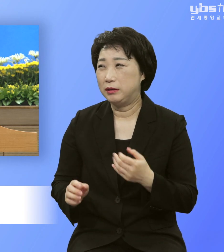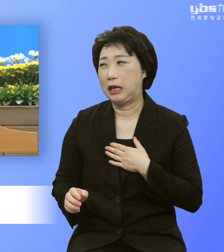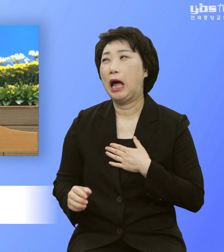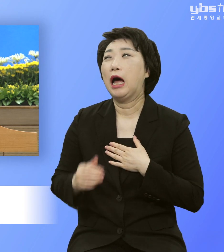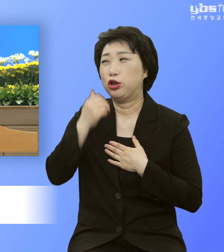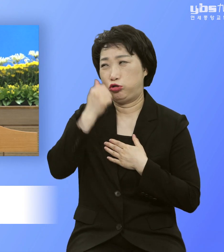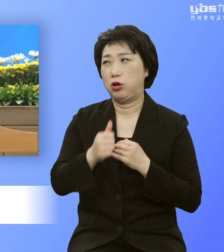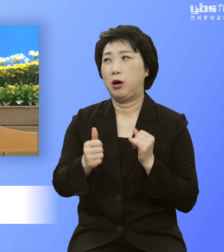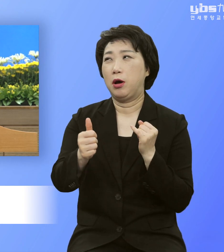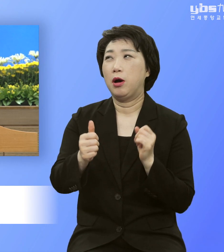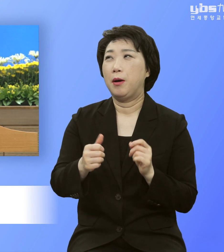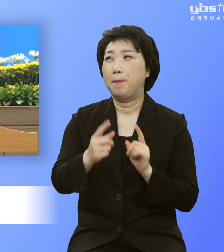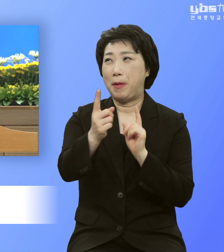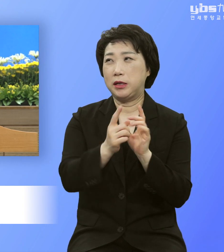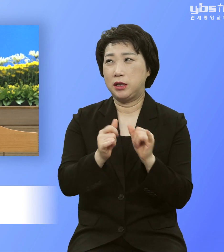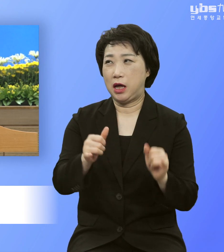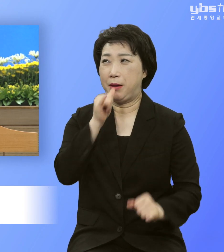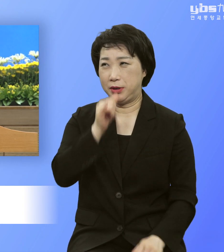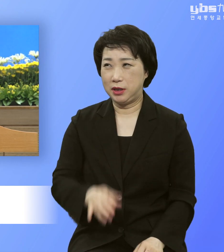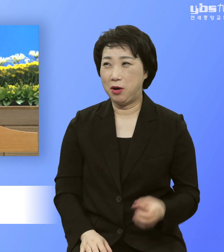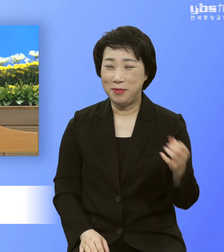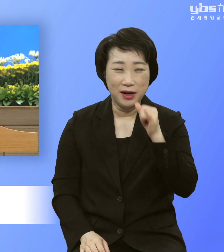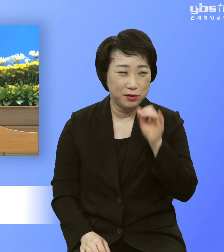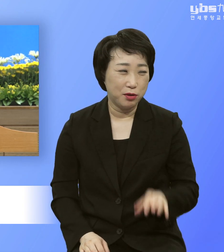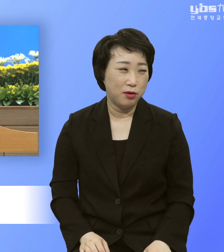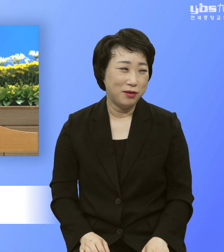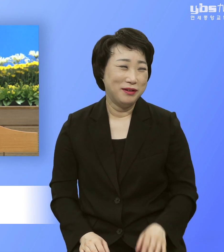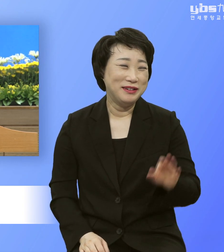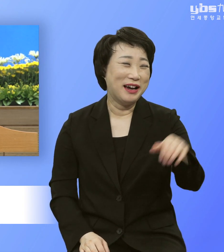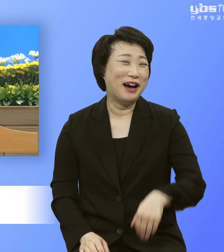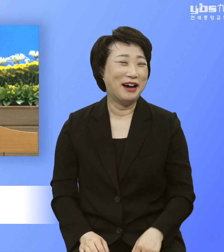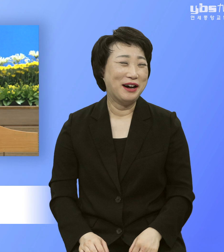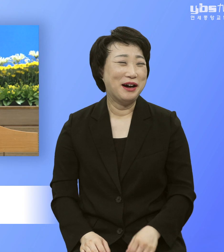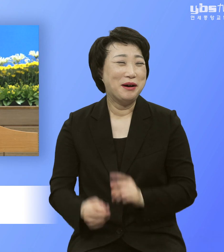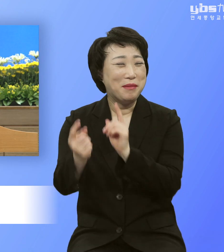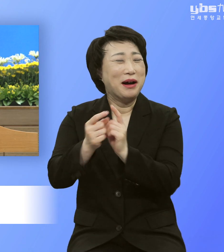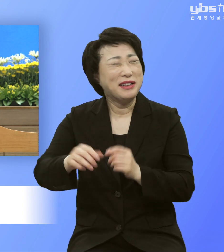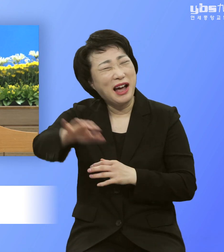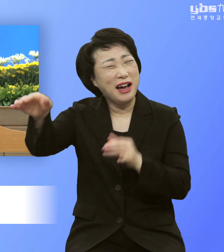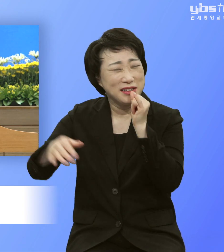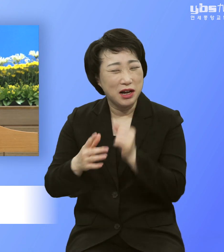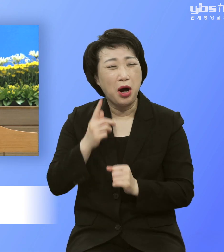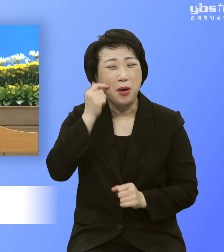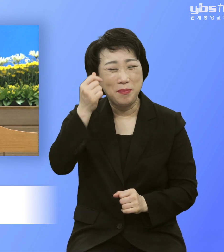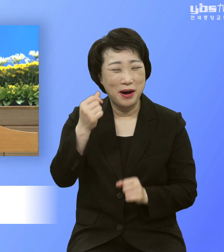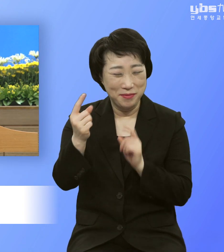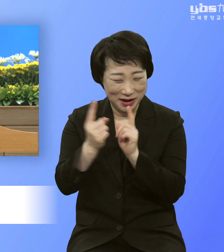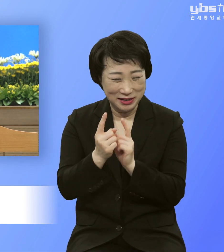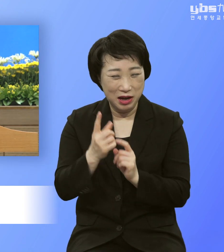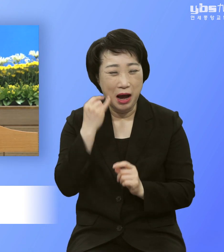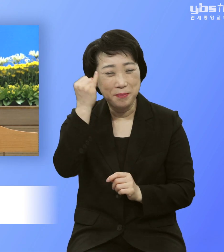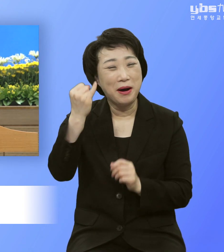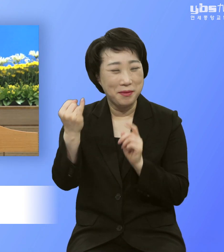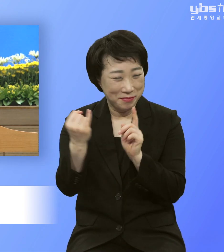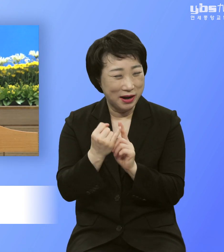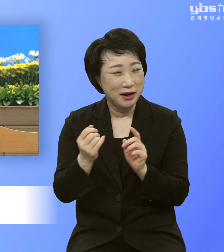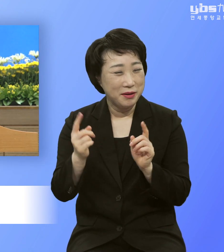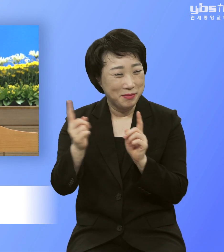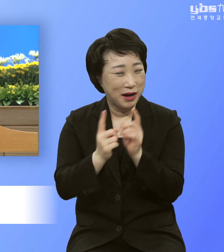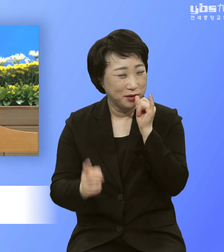있는데요. 누구는 안 만나. 지오밀도 제 아버지는 다 만나는 사람이지. 만나는 사람을